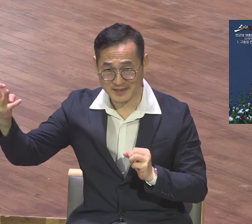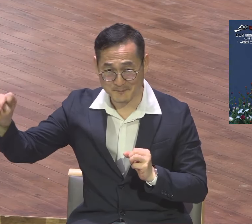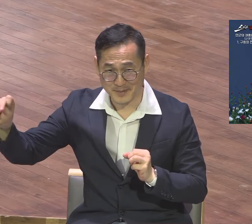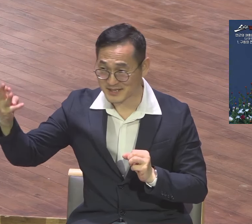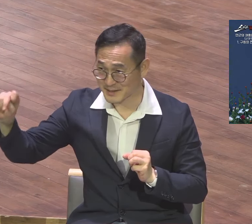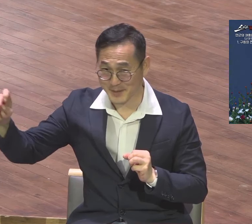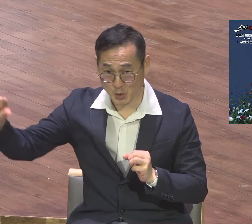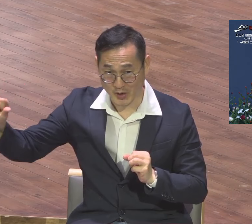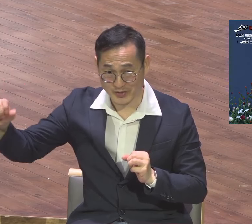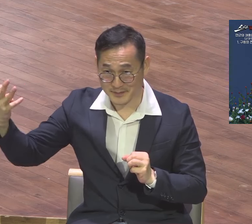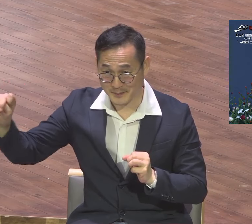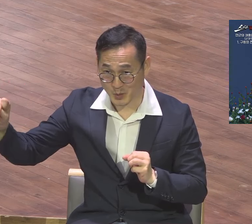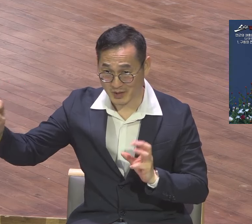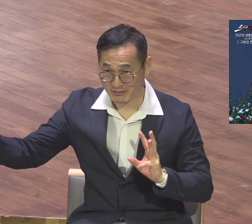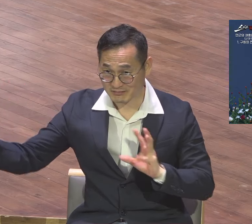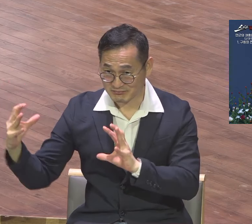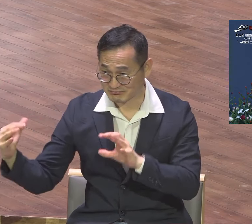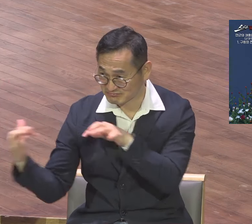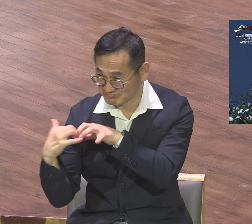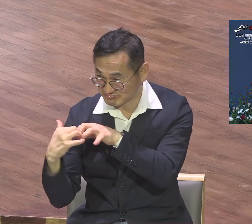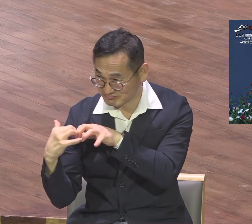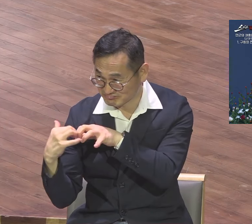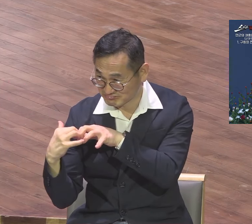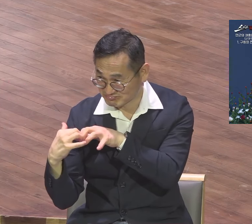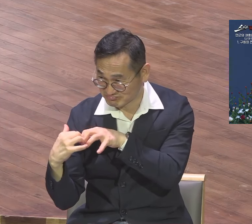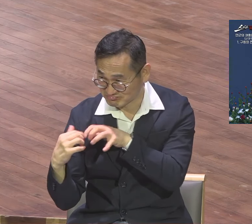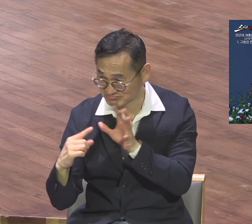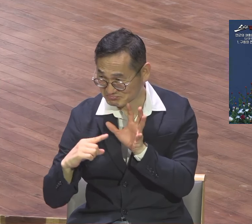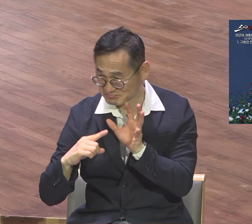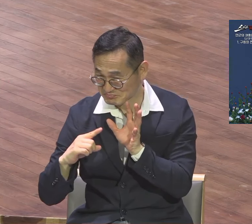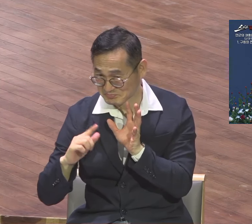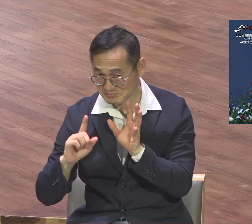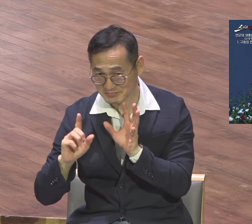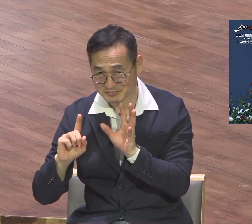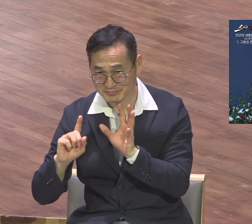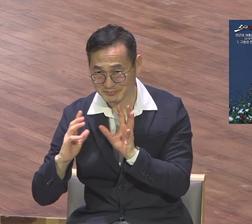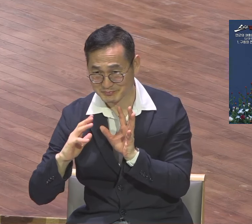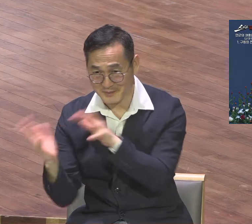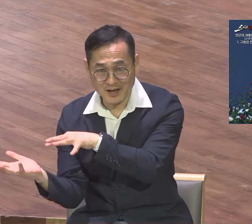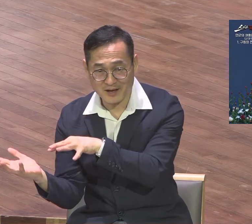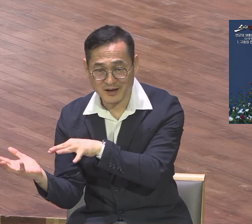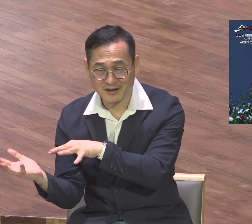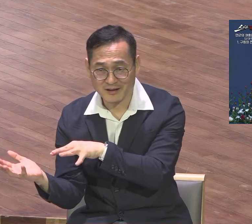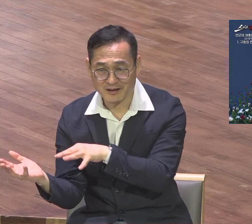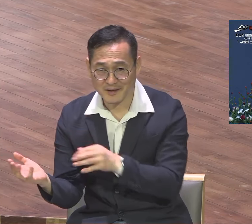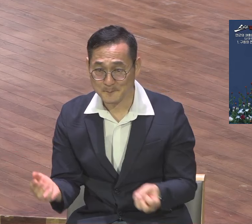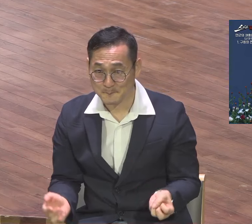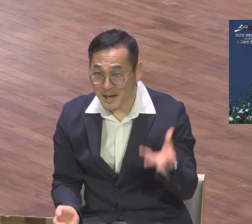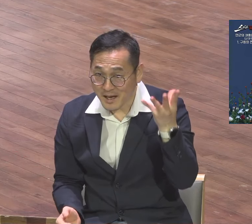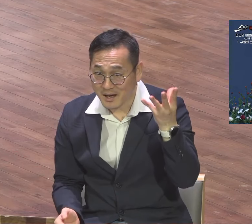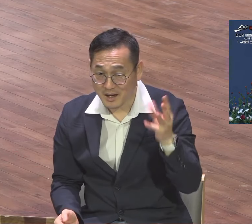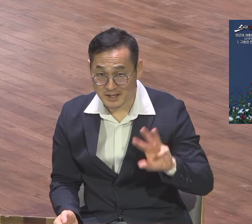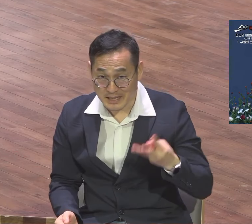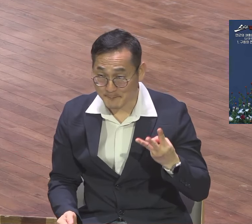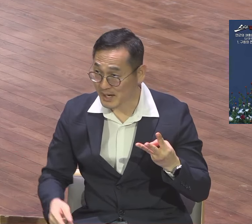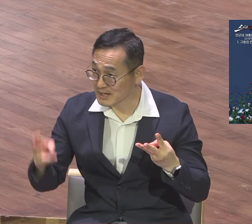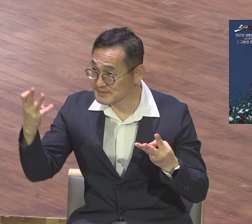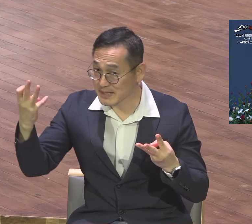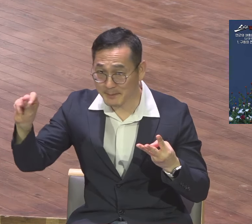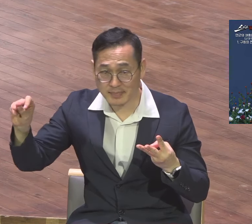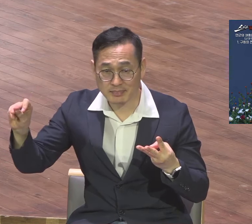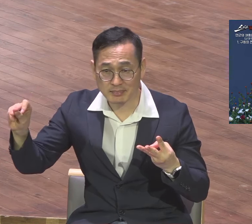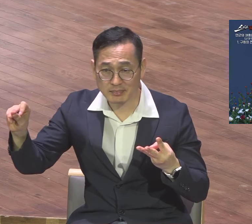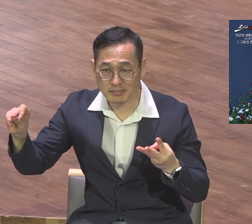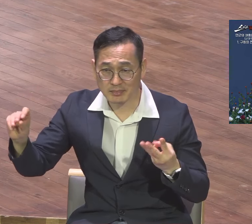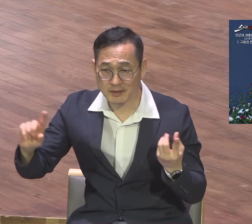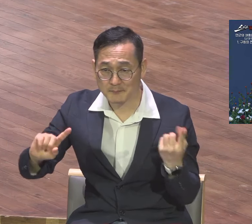13만 5천 명 연합군 13만 5천을 상대로 기적적 성공을 승리를 이끈 사건 아닙니까? 미디안 사건.